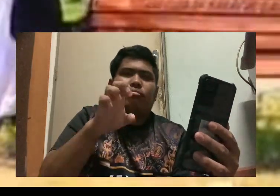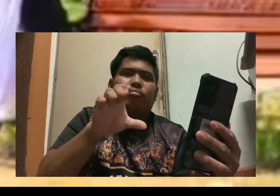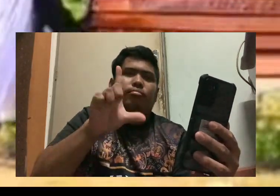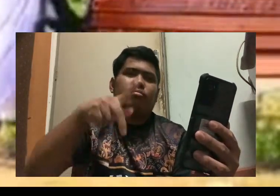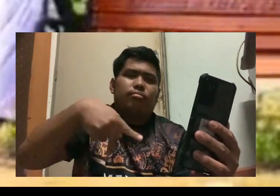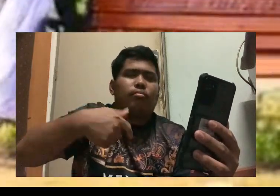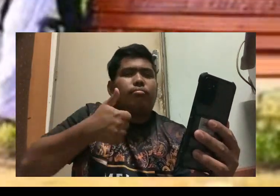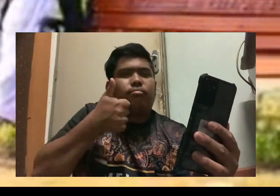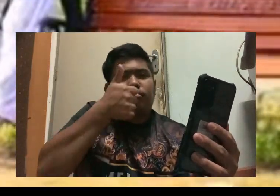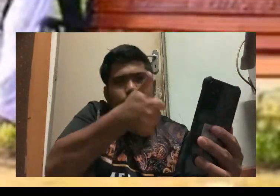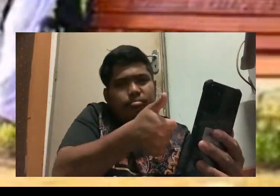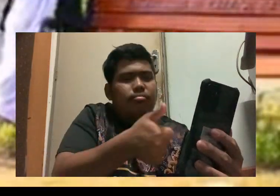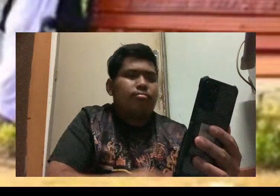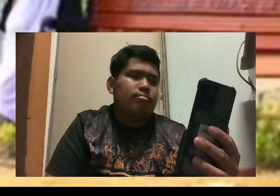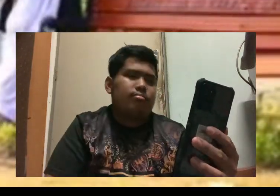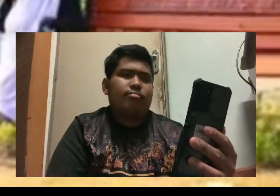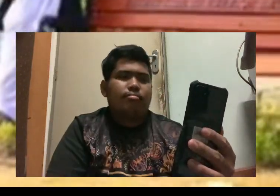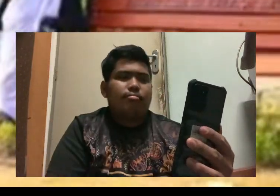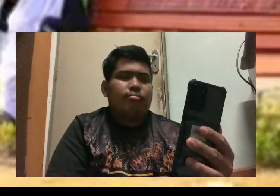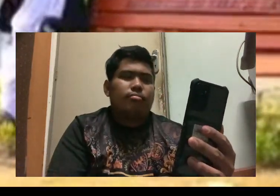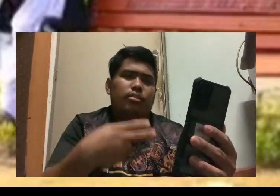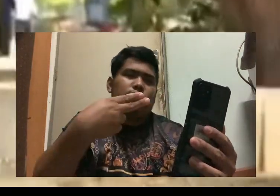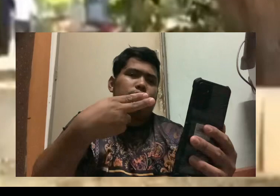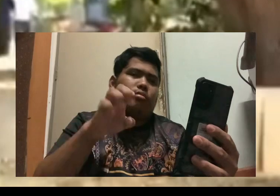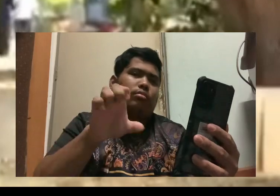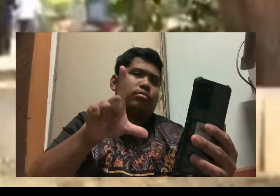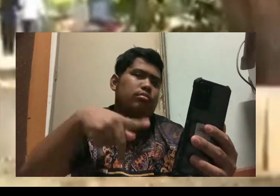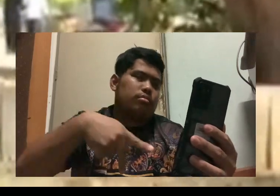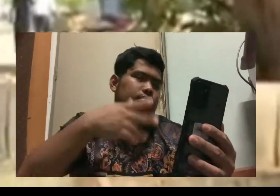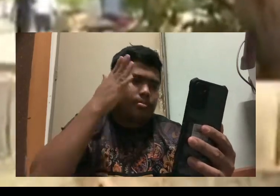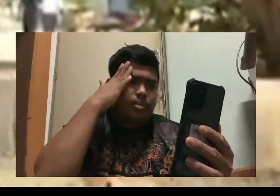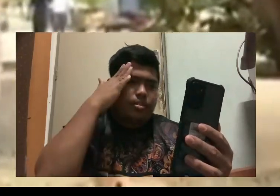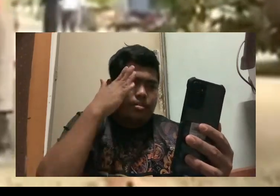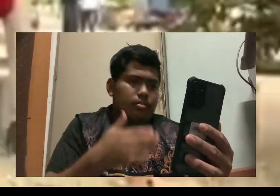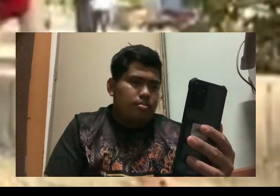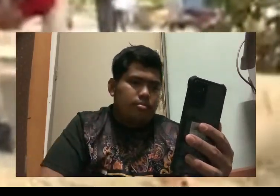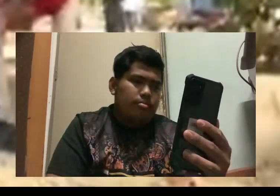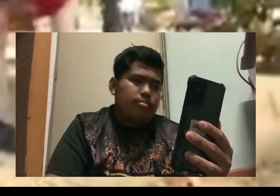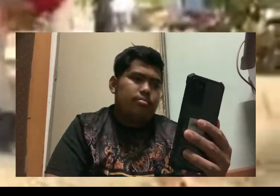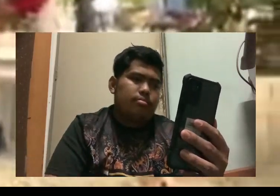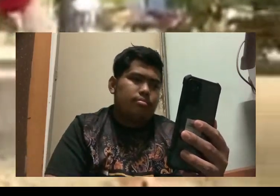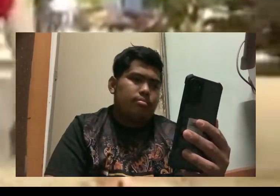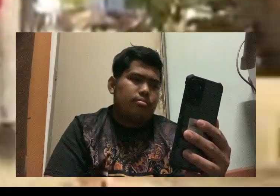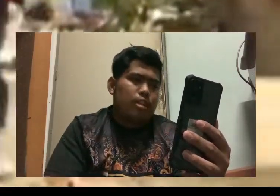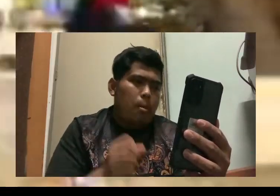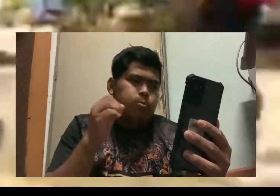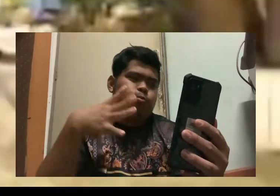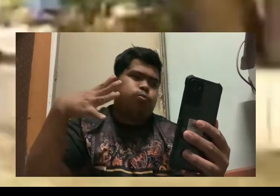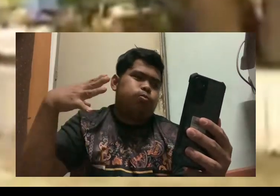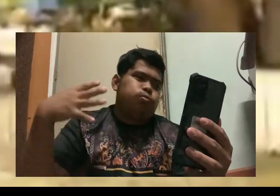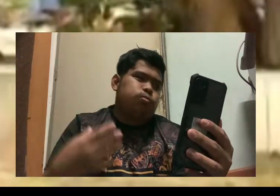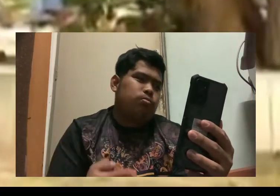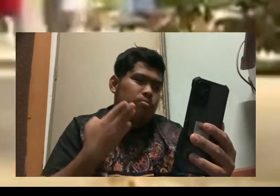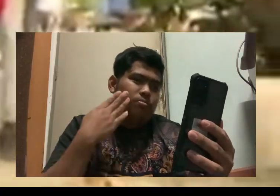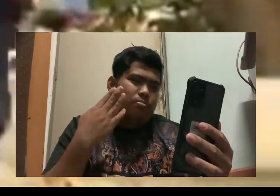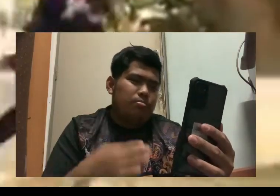मेरे से चले नहीं जा रहा सारा दे दे बस बेटा, मेहरबानी बेटा अल्लाह तेरे पीछे दिए।